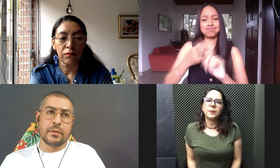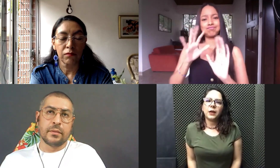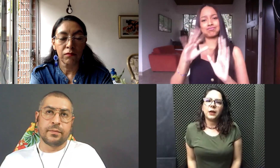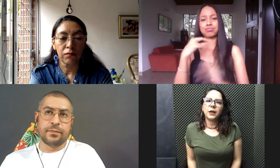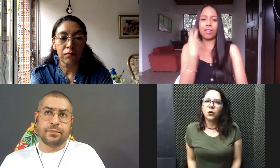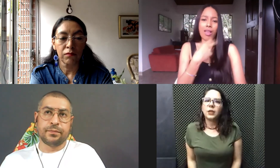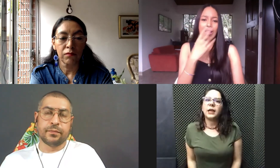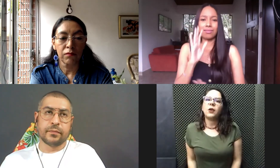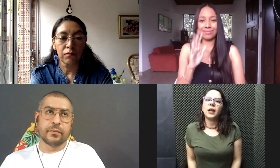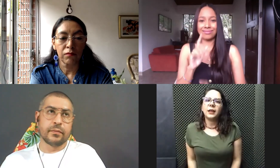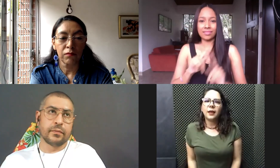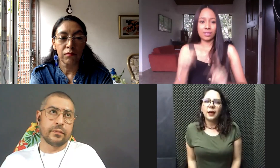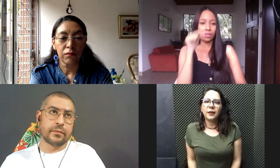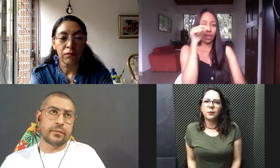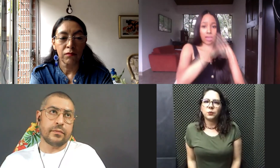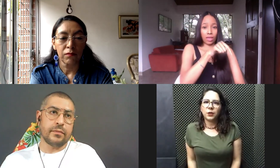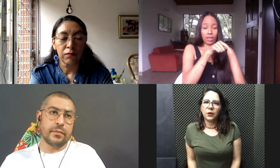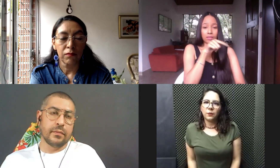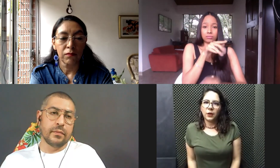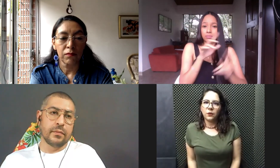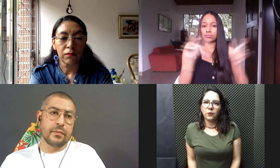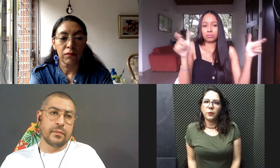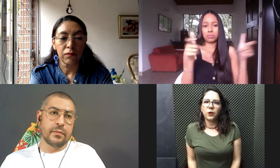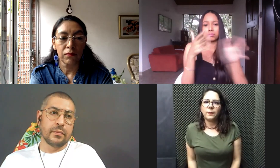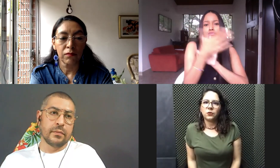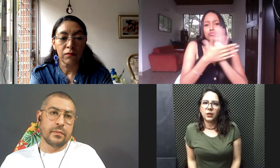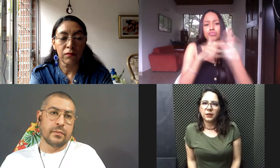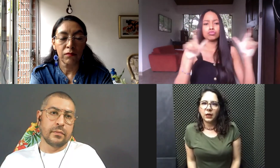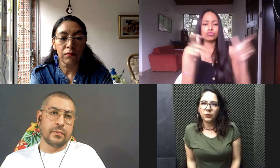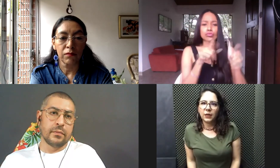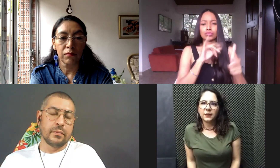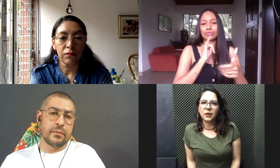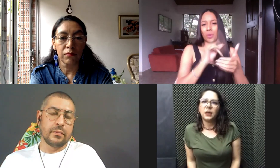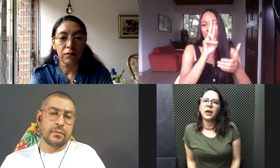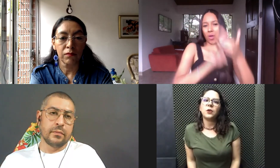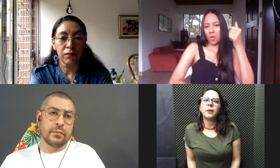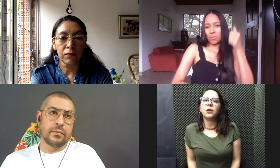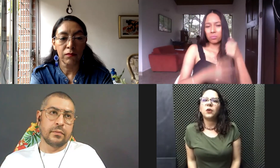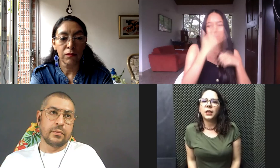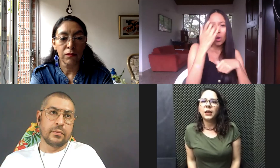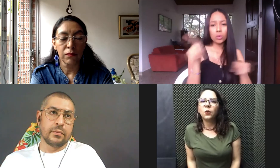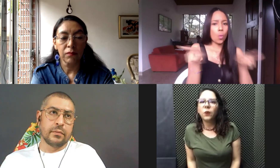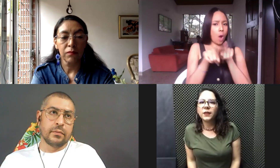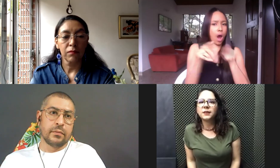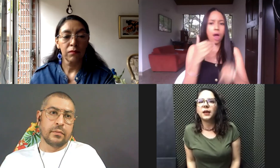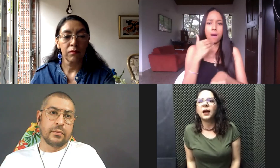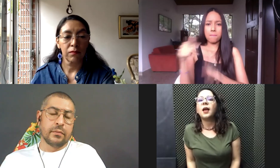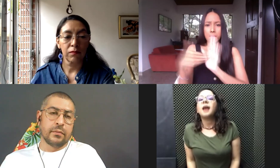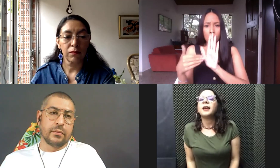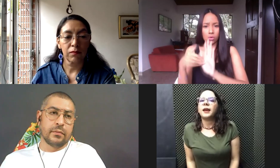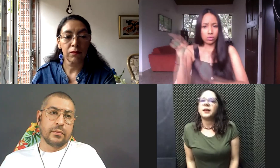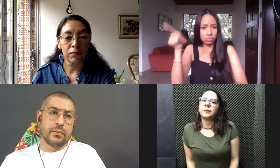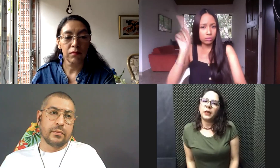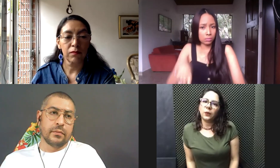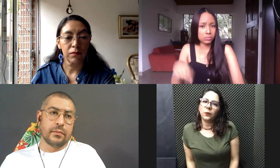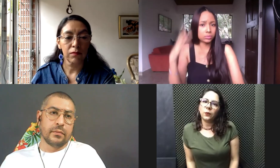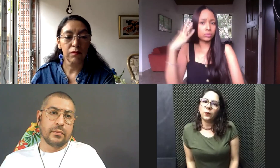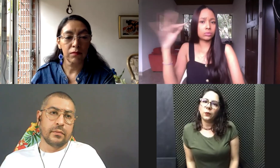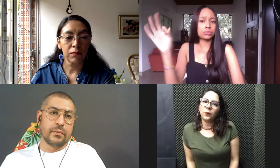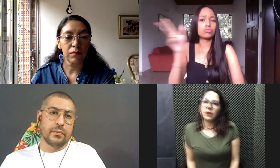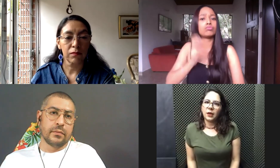del español, de la oralidad, digamos porque hay un mayor número de personas que lo utilizan y hay una minoría lingüística que es